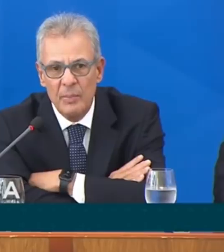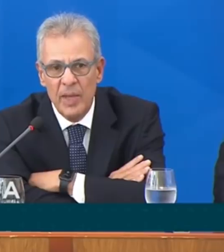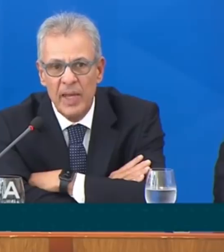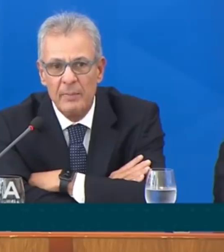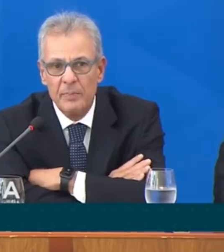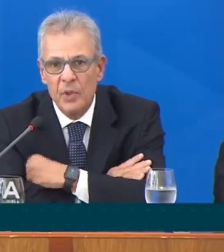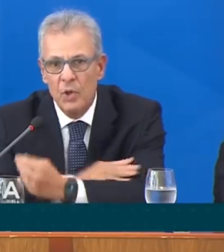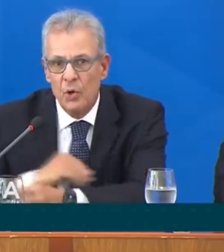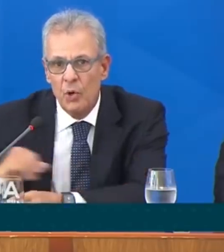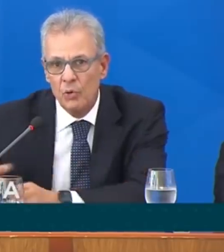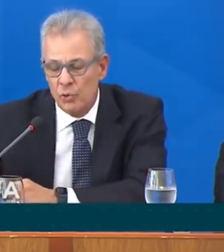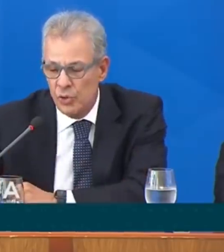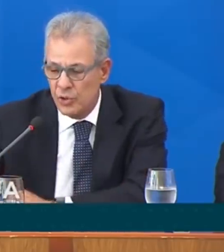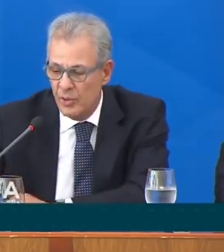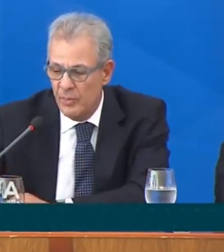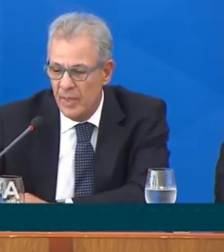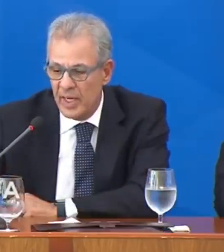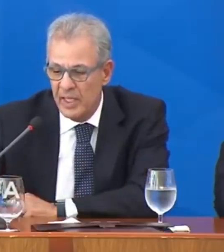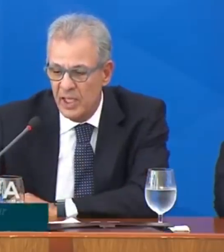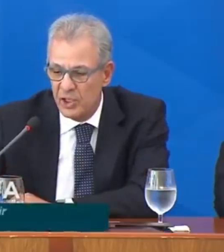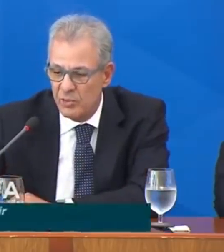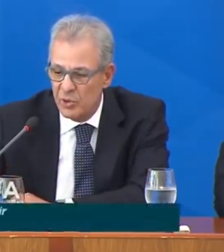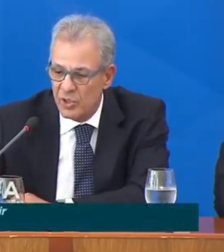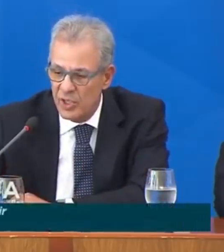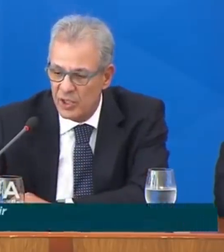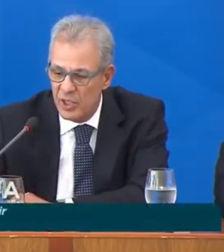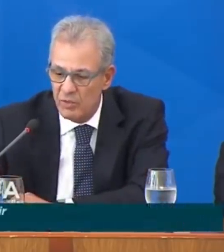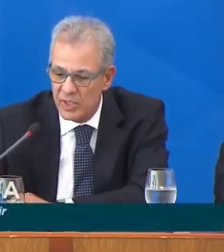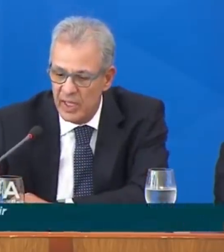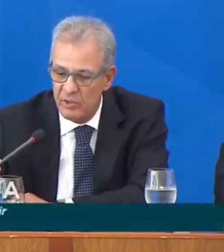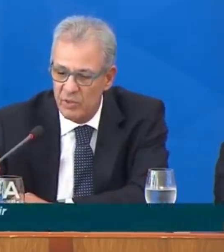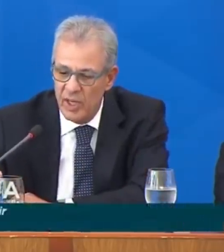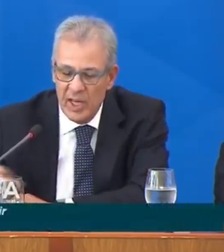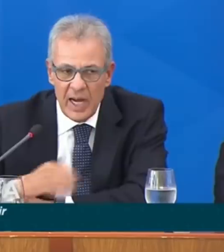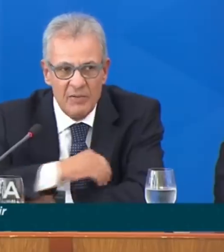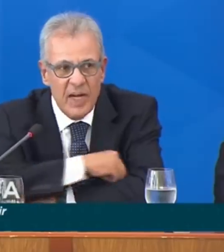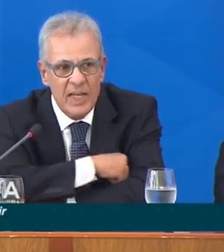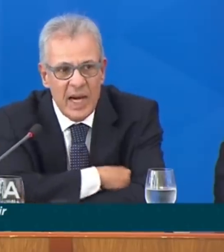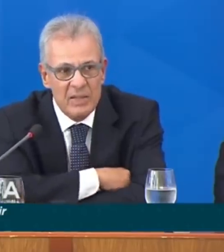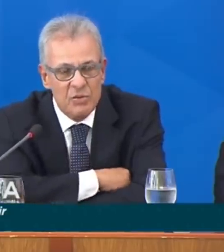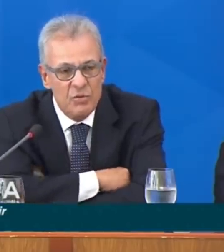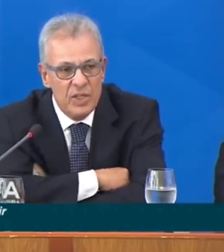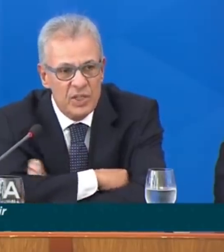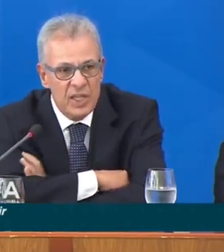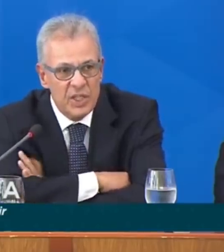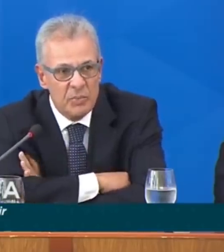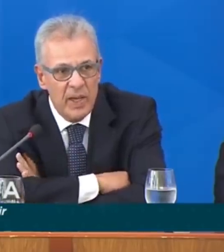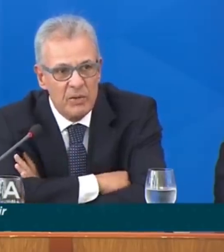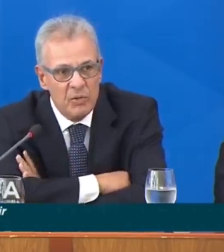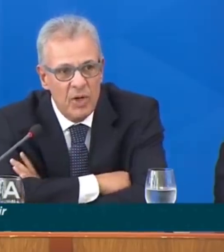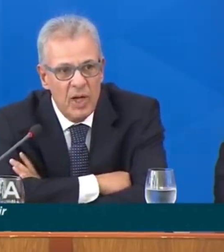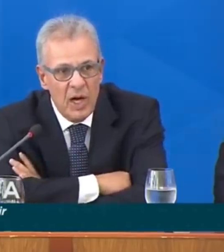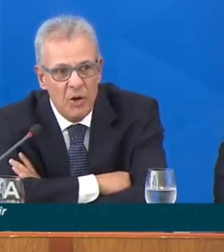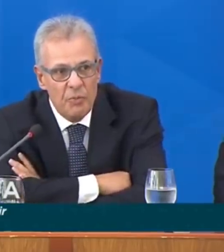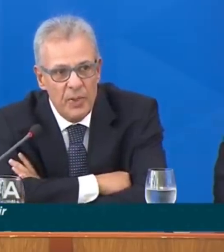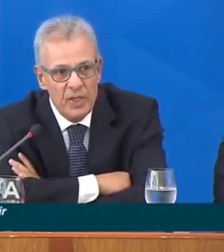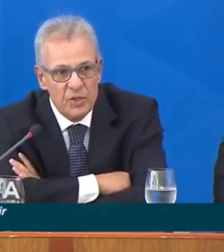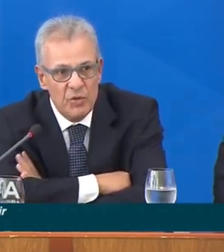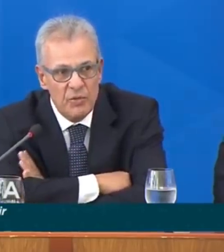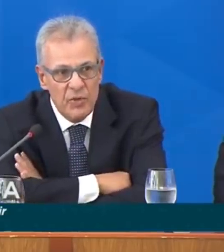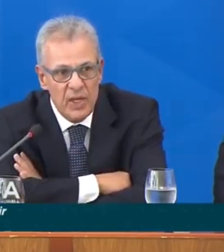como também outros mecanismos que estão sendo avaliados no que diz respeito